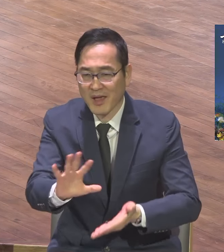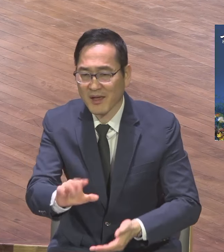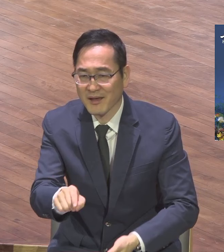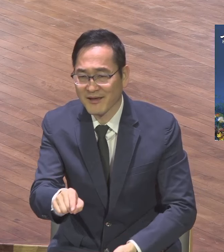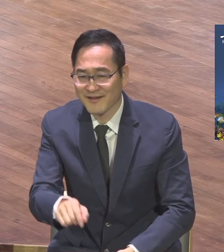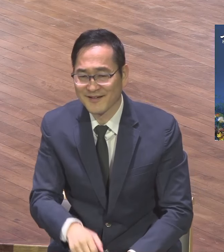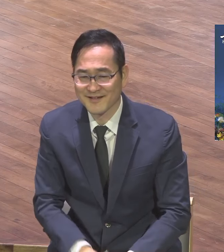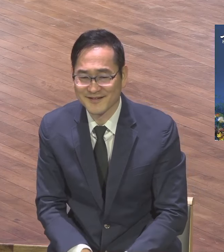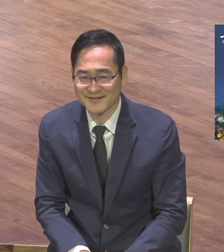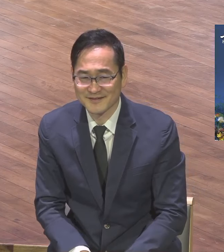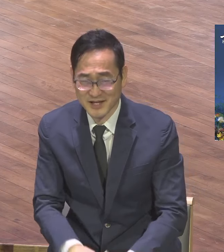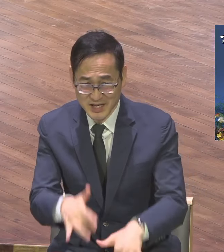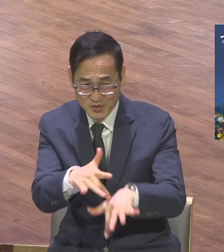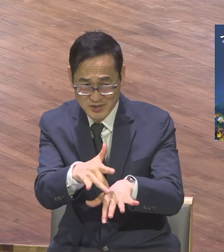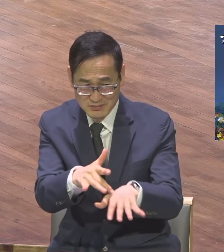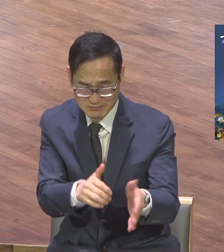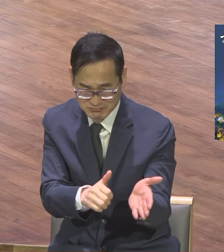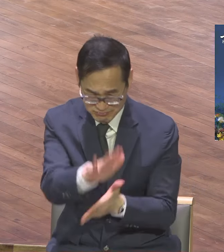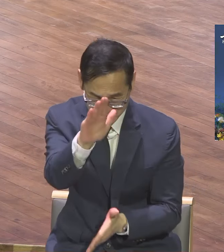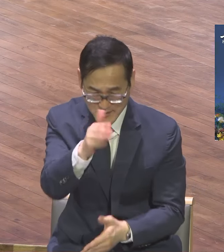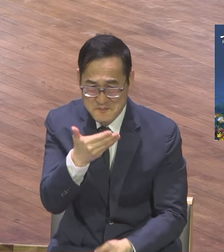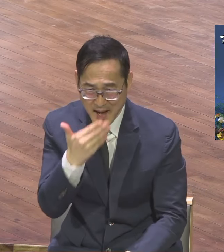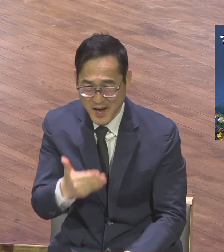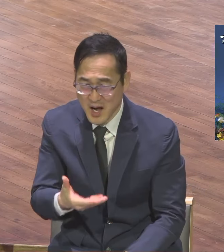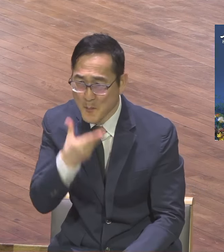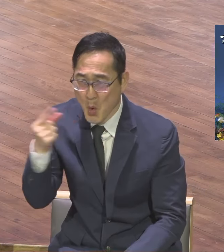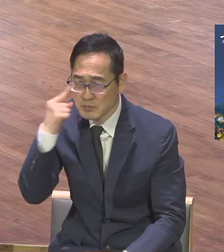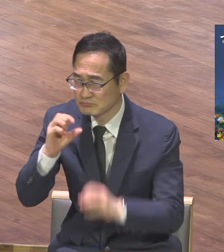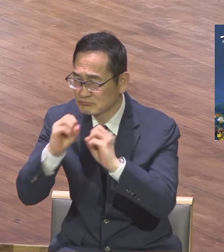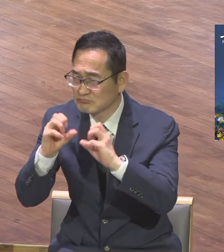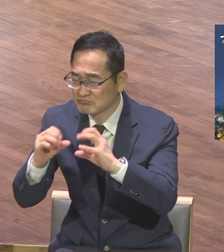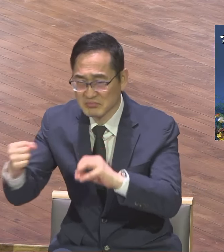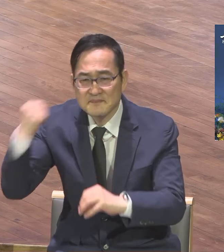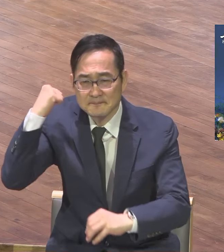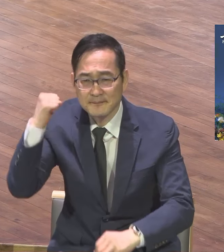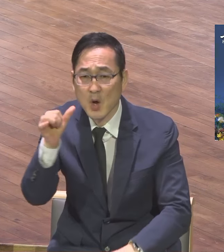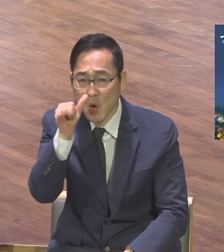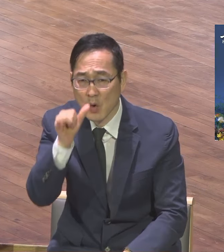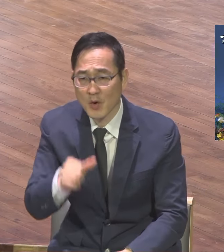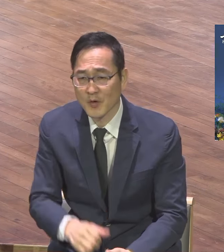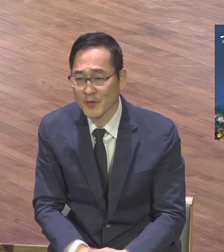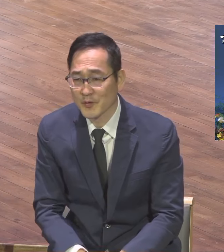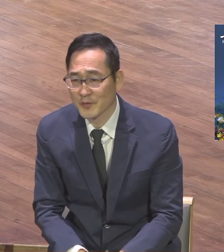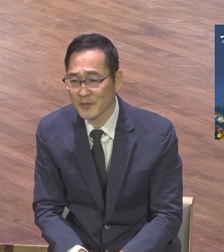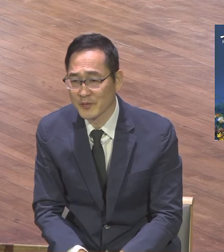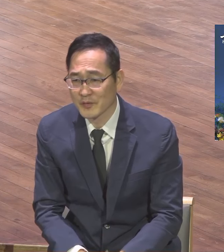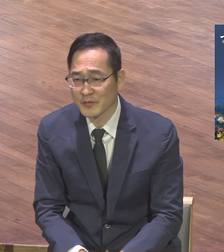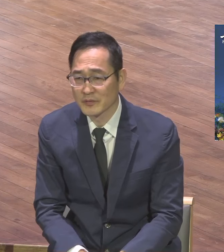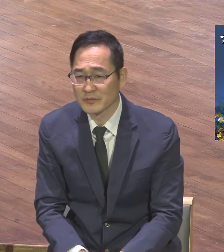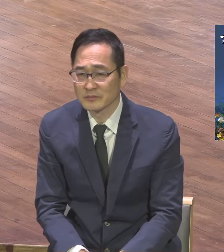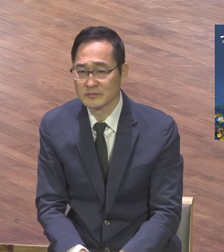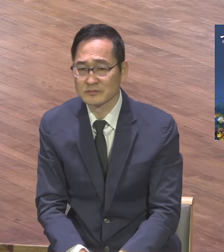귀신을 쫓아내고 세계복음할 수 있는 권세를 주셨다니까요. 근데 이거를 몰라요.